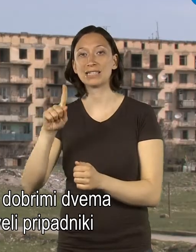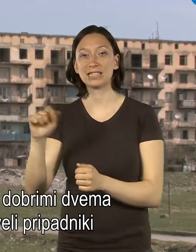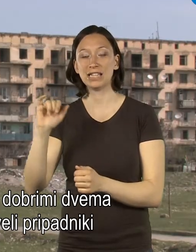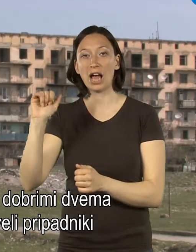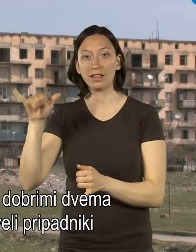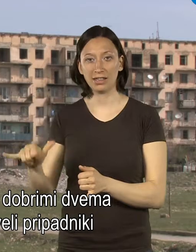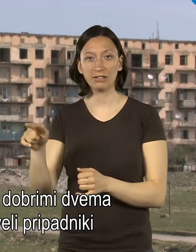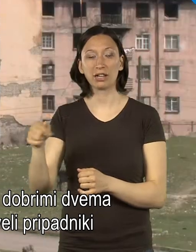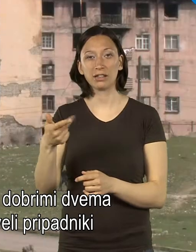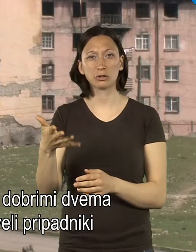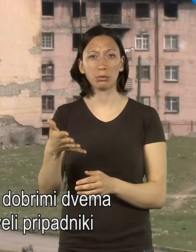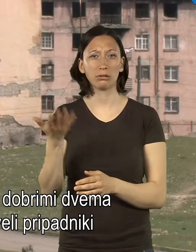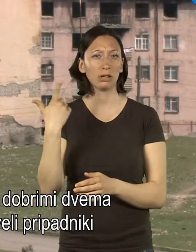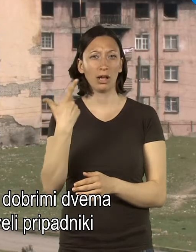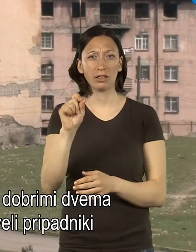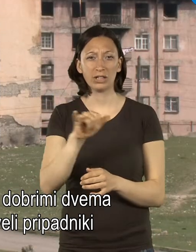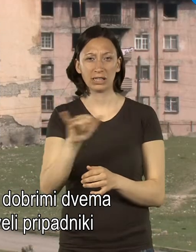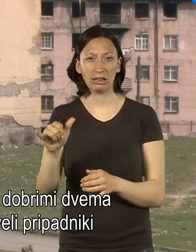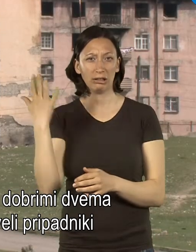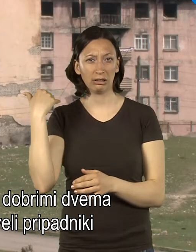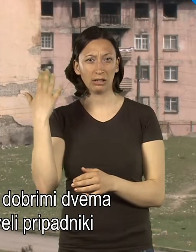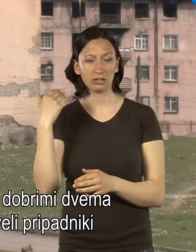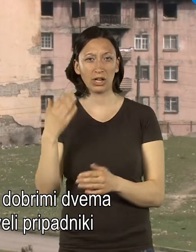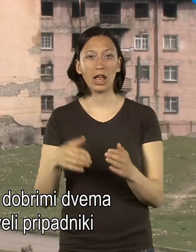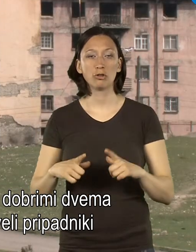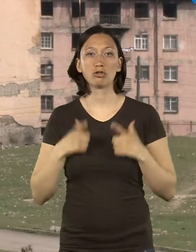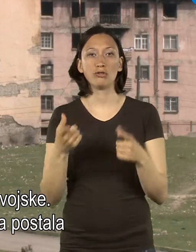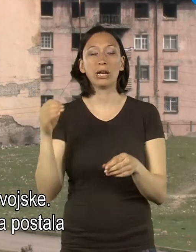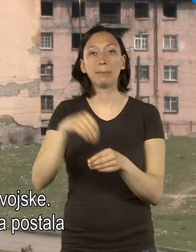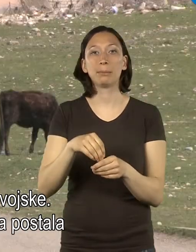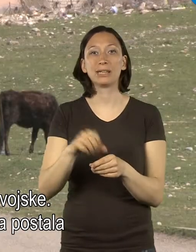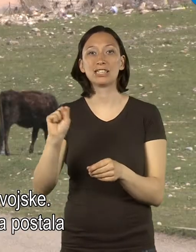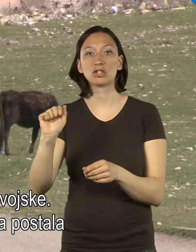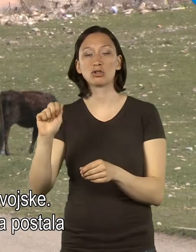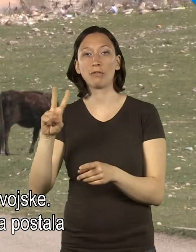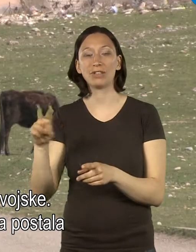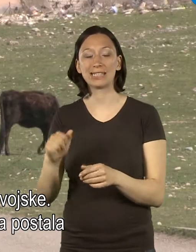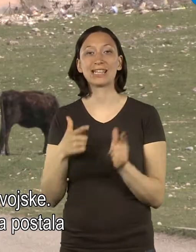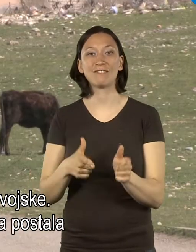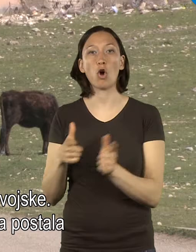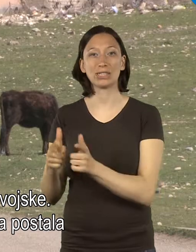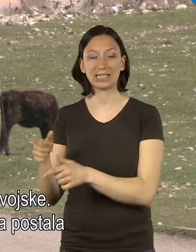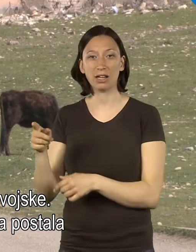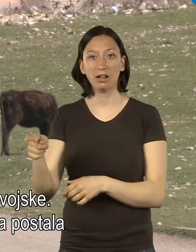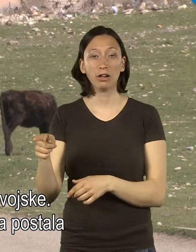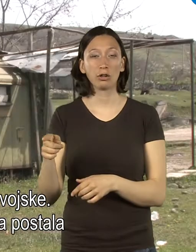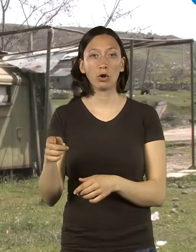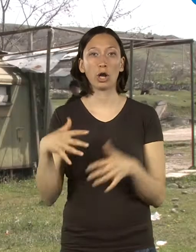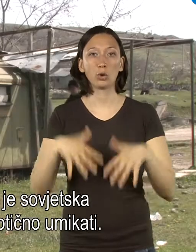so pred dobrima 2 desetletjema živeli pripadniki sovjetske vojske. Ko je Gruzija postala